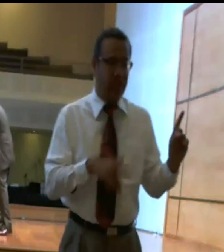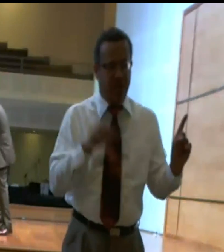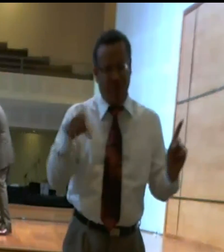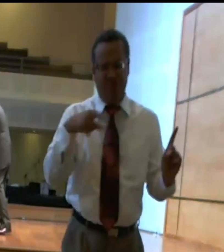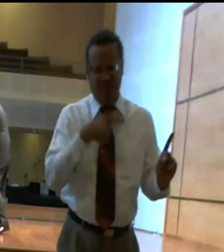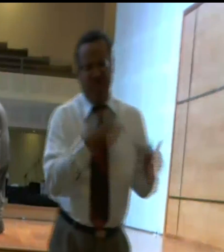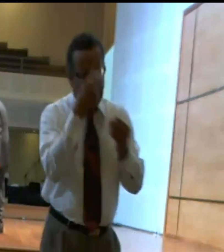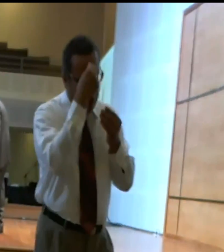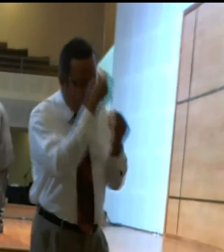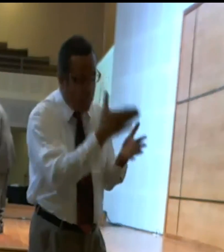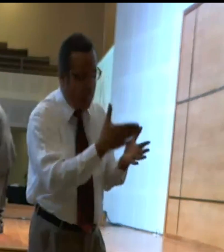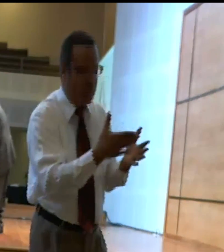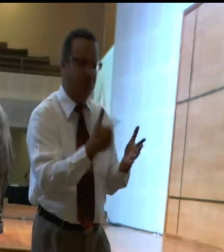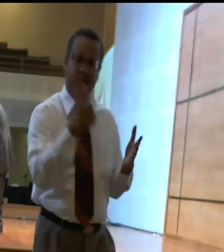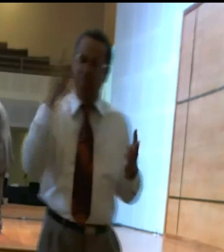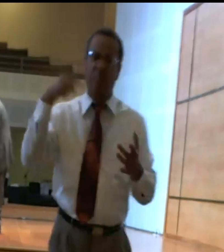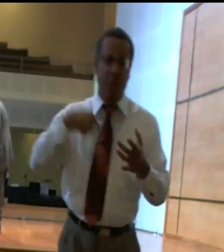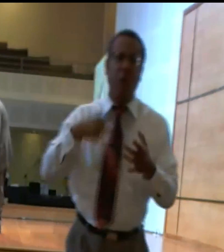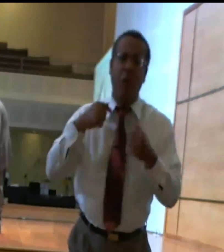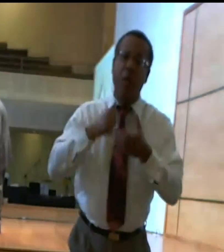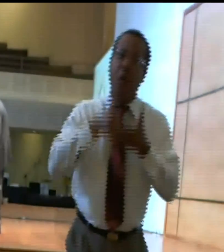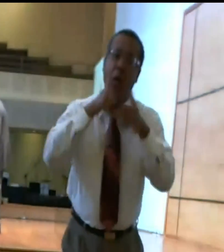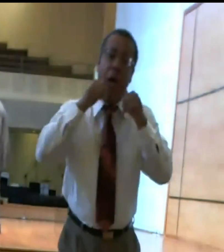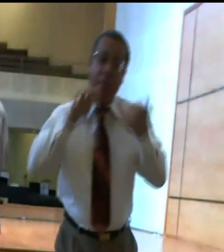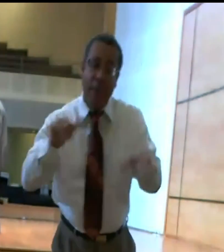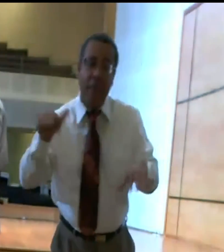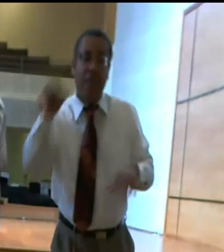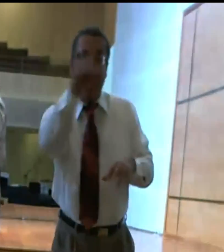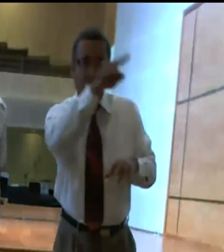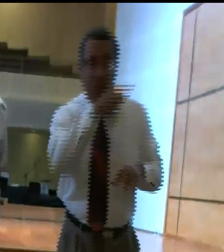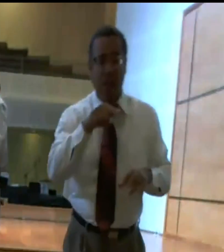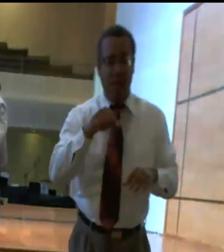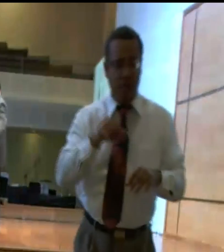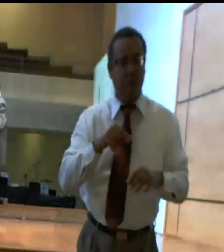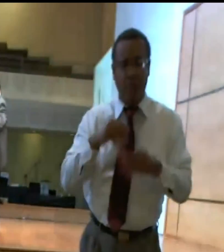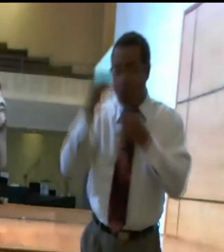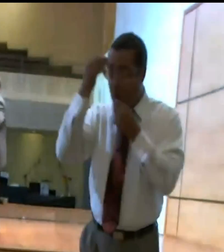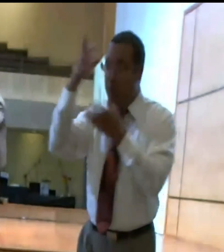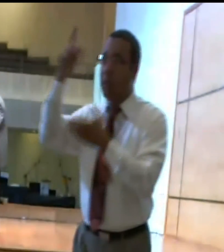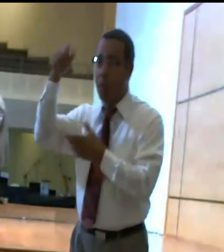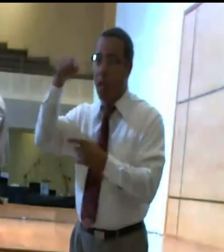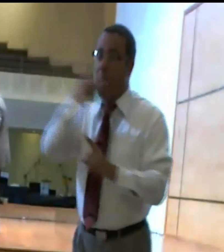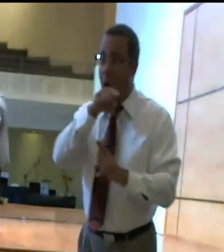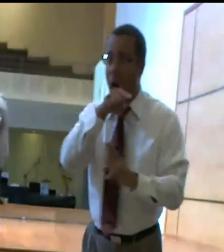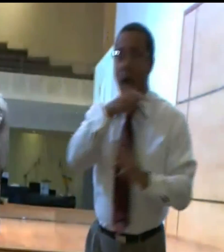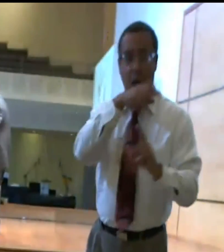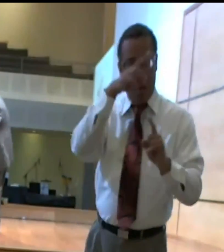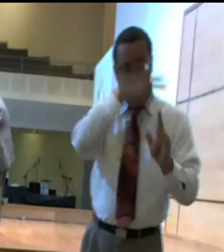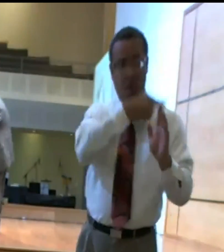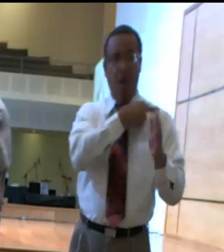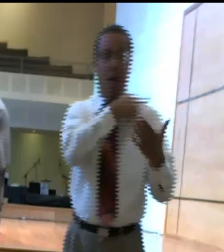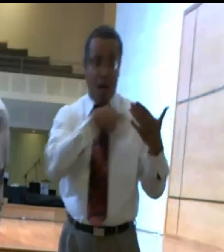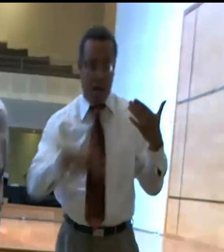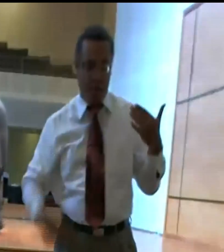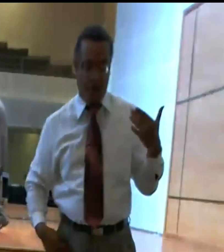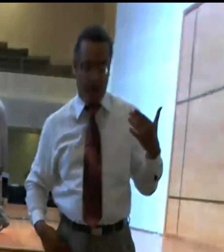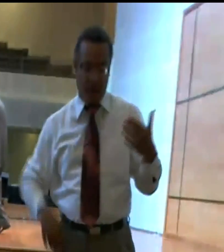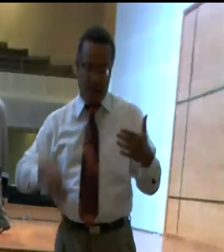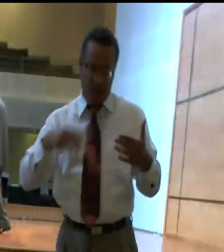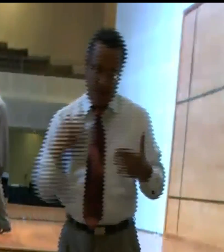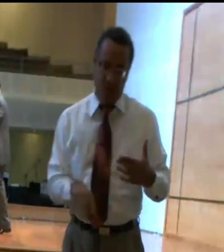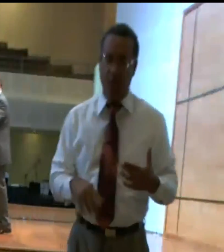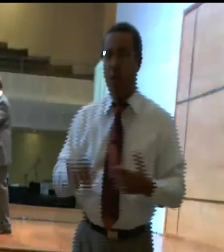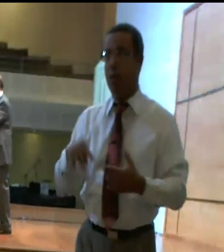tratados como dioses. Y aún así Pablo escribe en Romanos 13: sométase toda persona a las autoridades